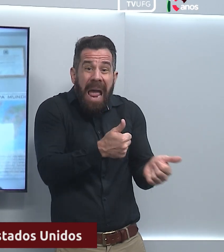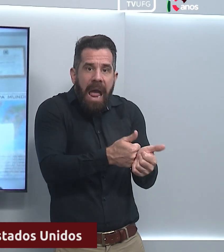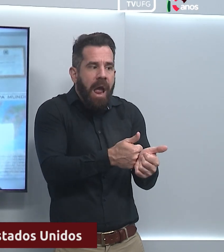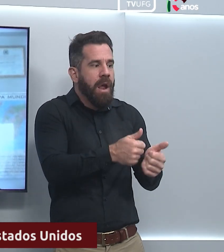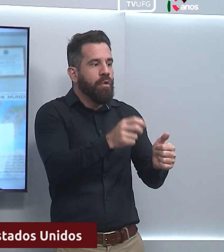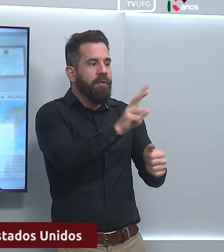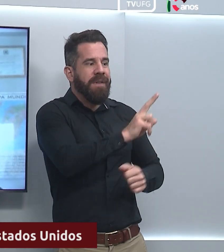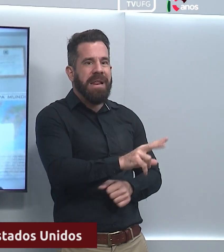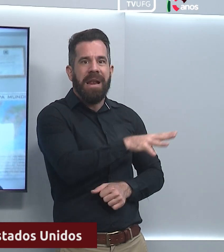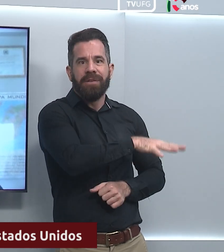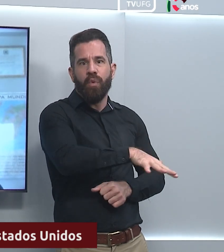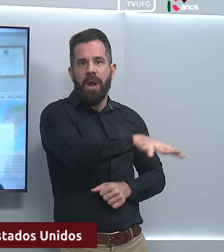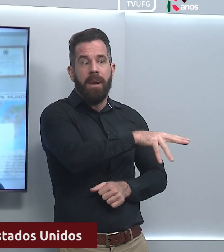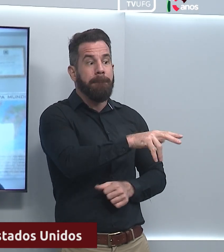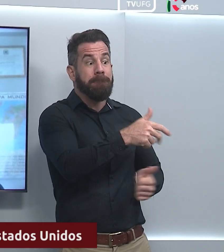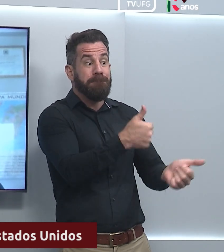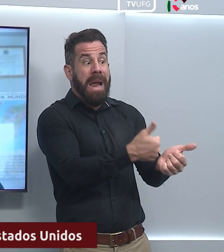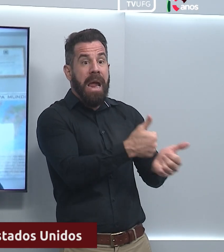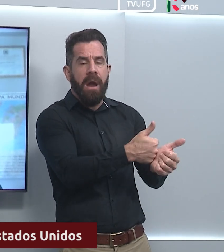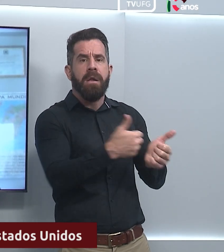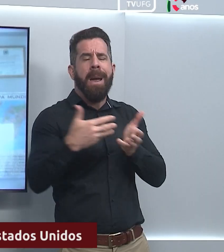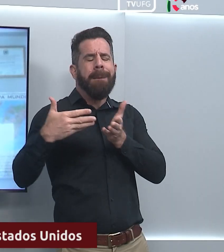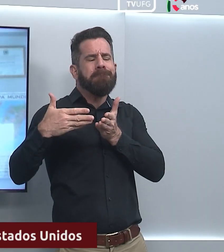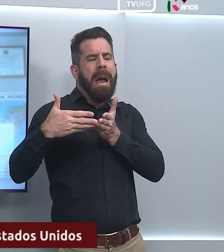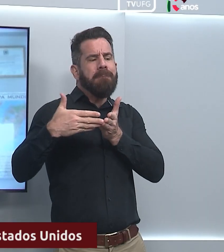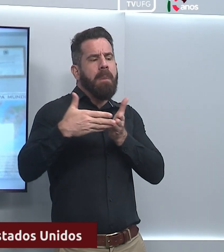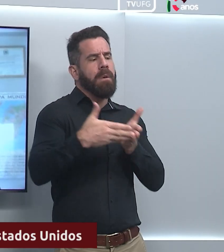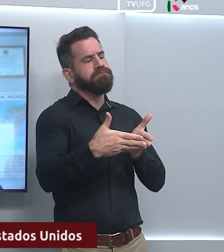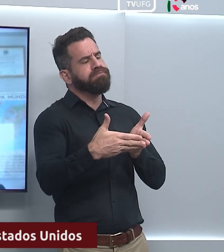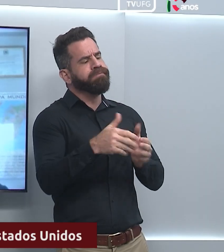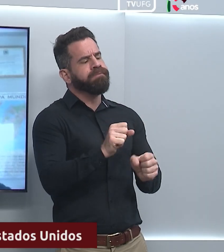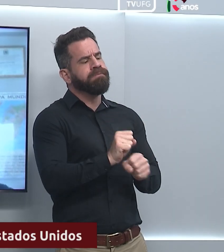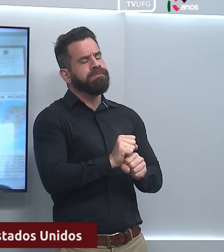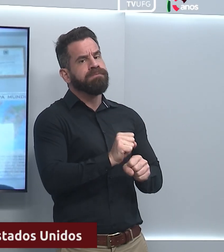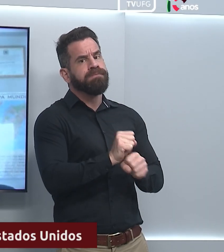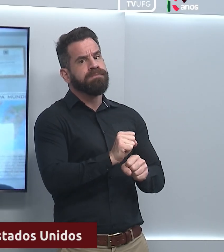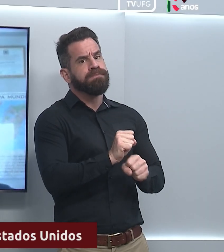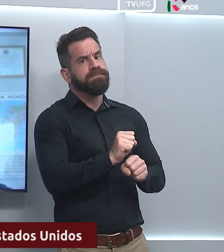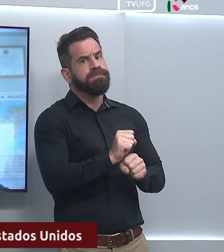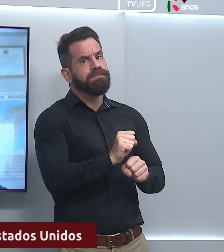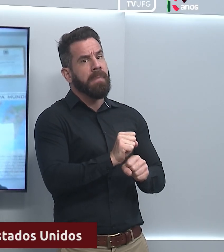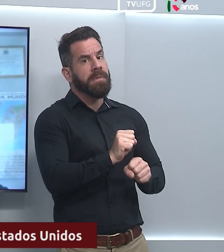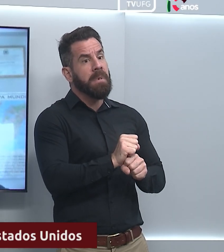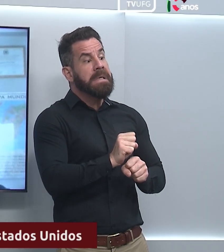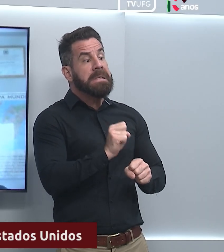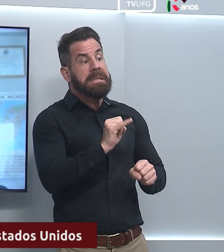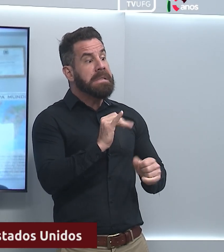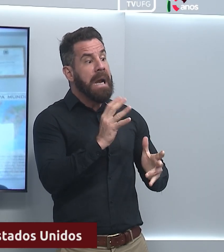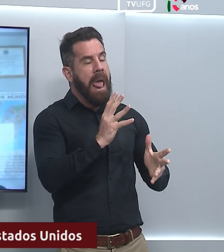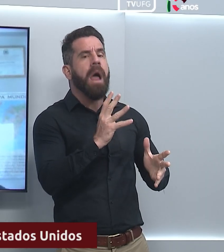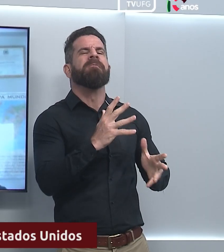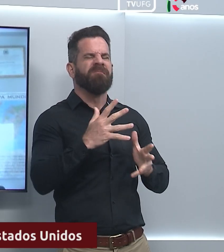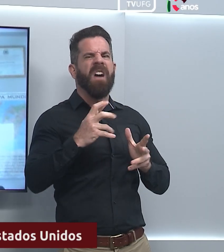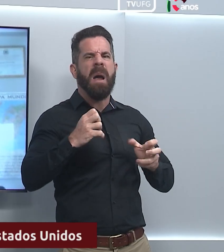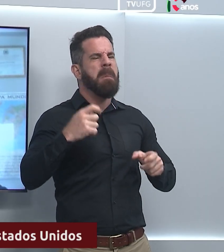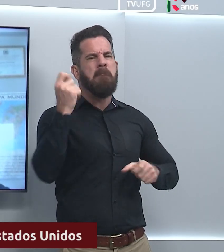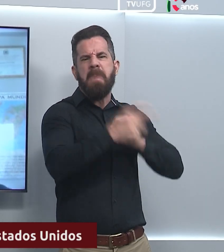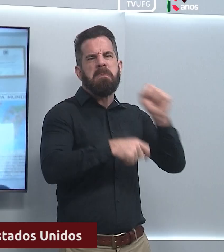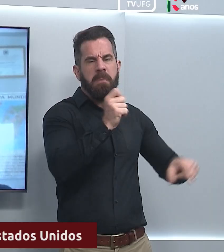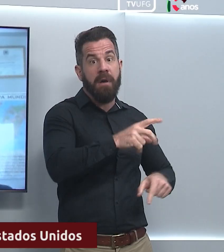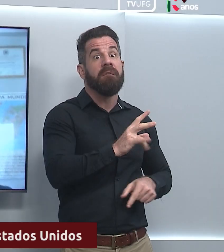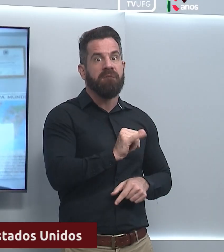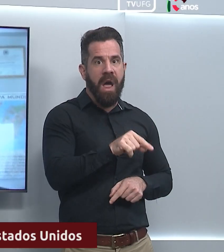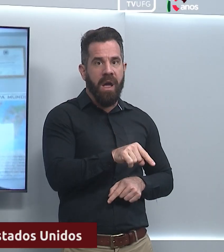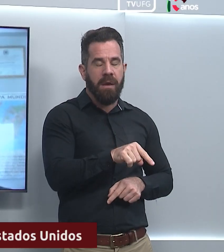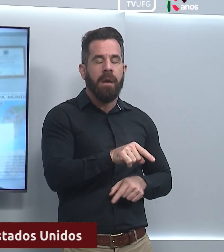território venezuelano, né? E, por outro lado, as milícias populares da Venezuela têm